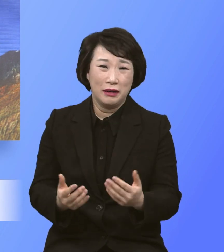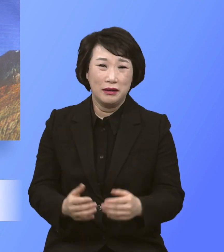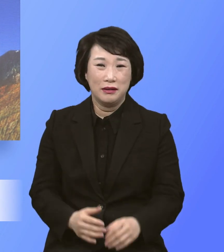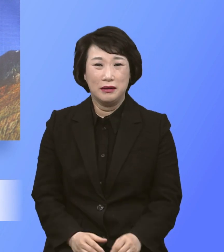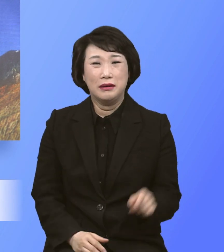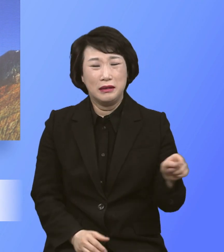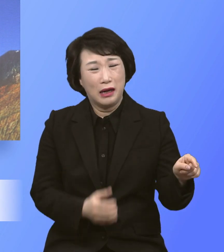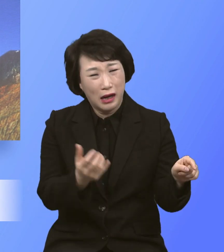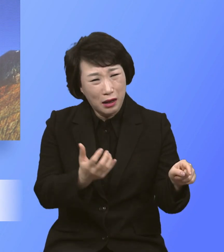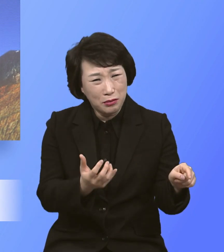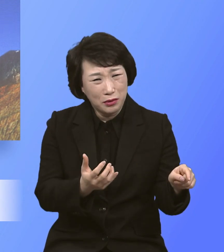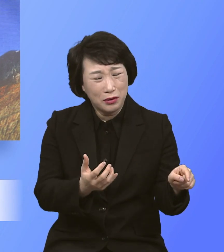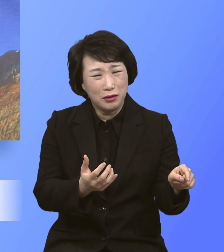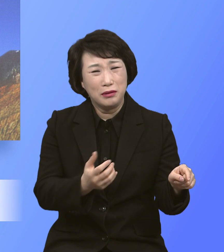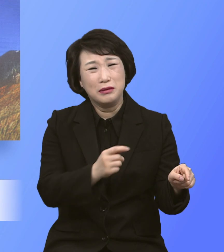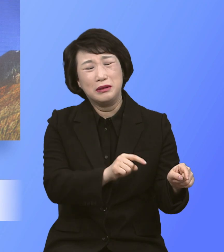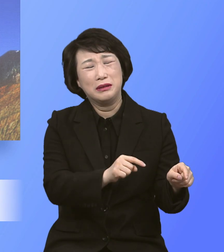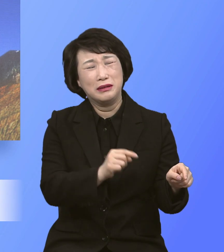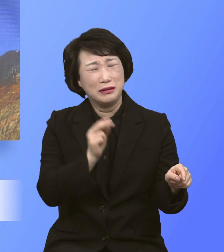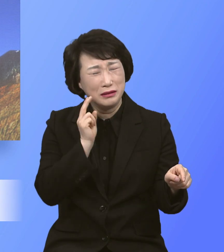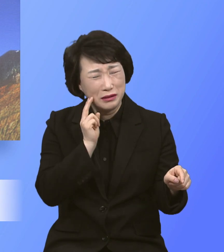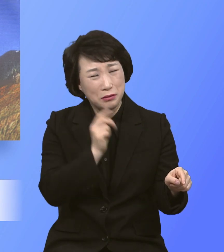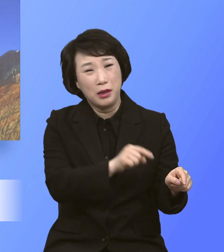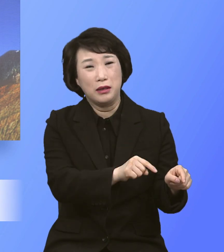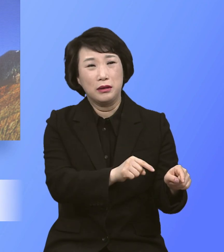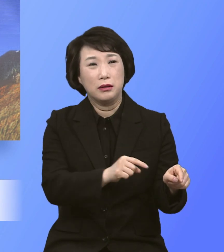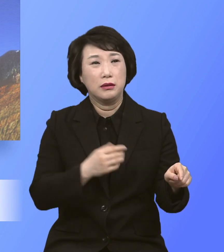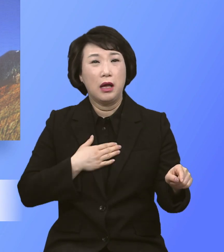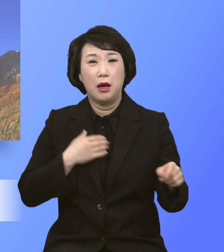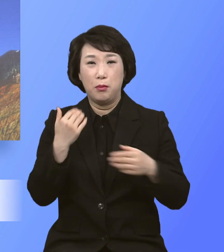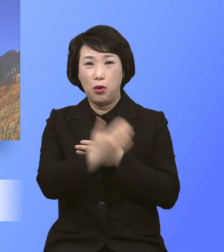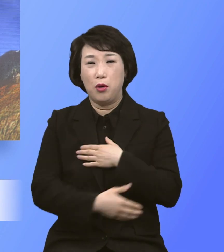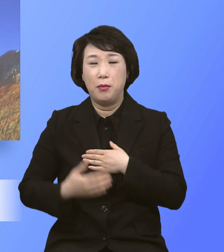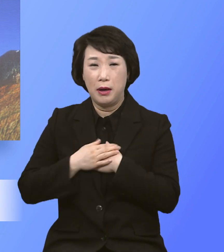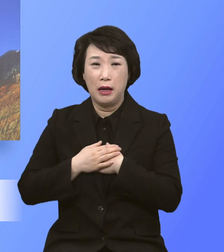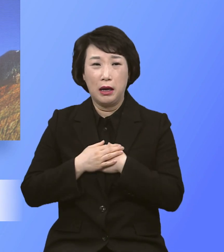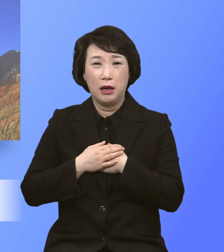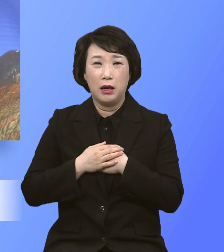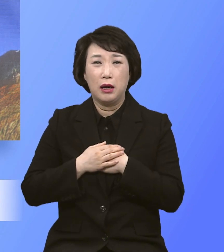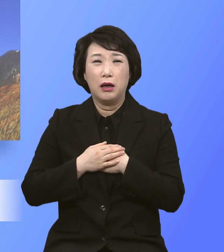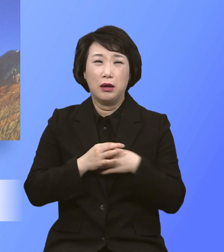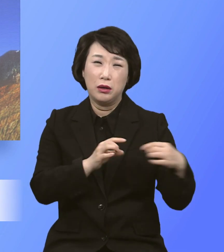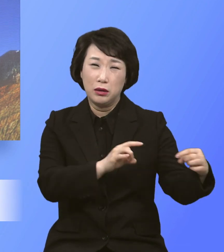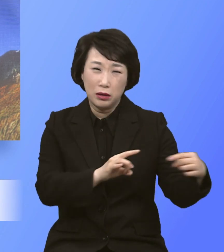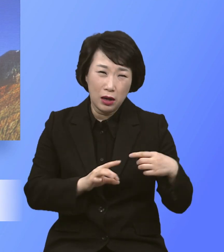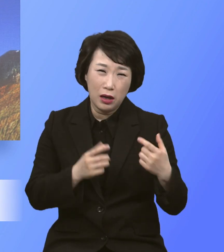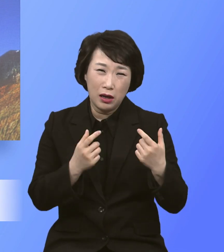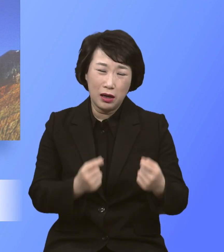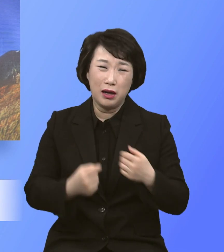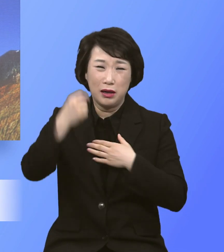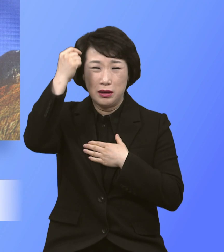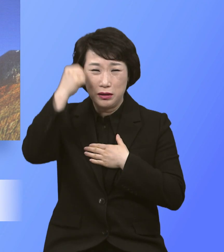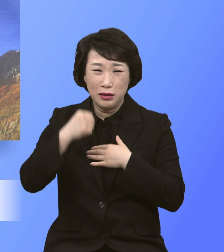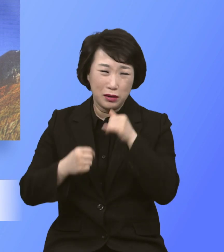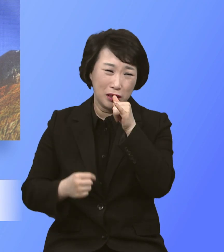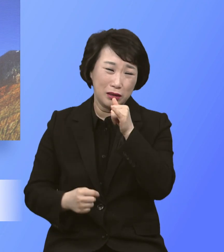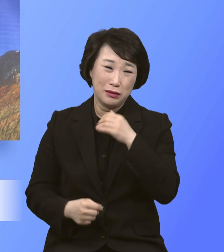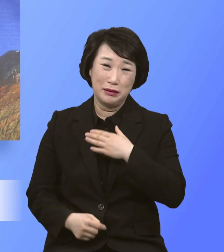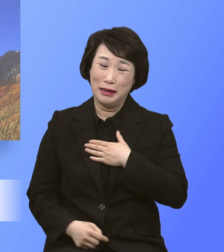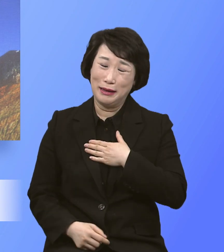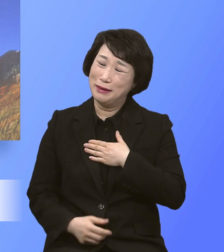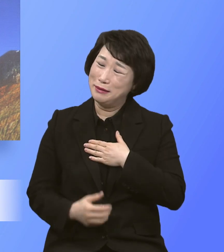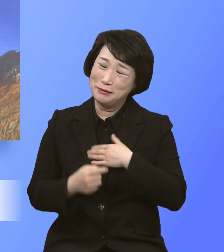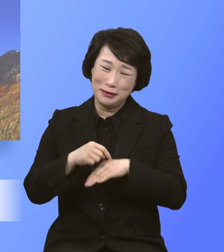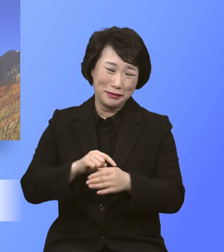그 괴로움과 고통이 내 몸에서 함께 저려오는 것 같은 그런 아픔